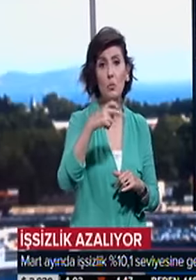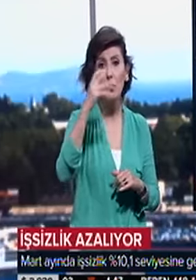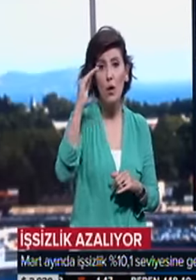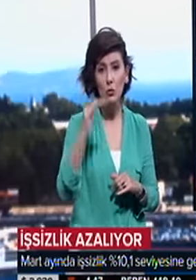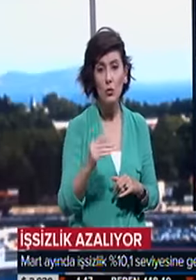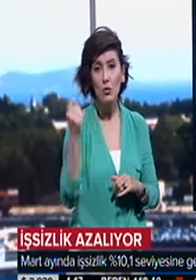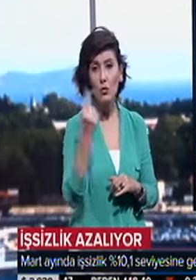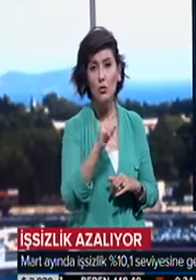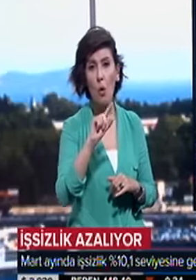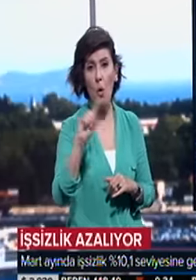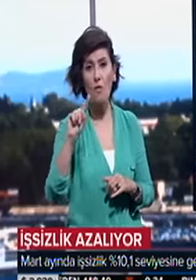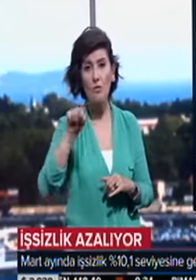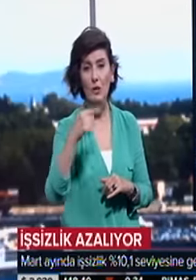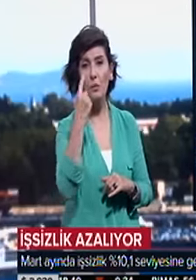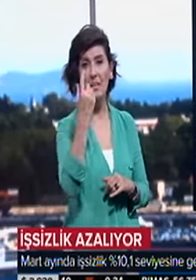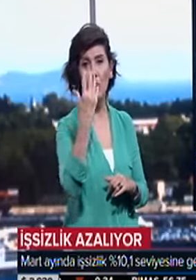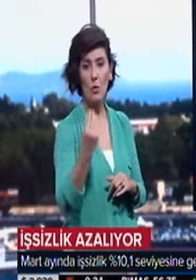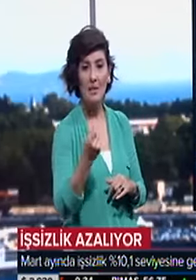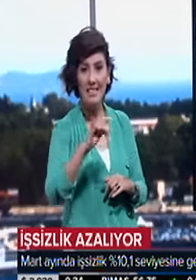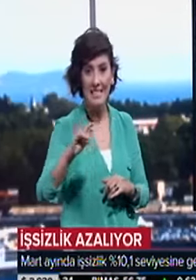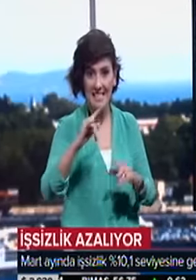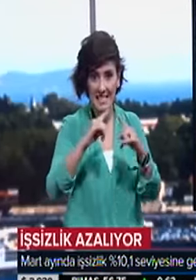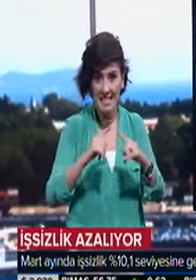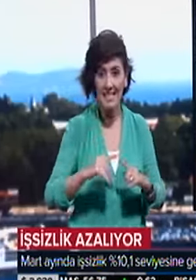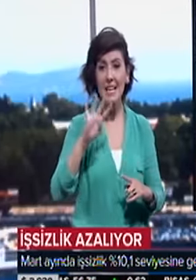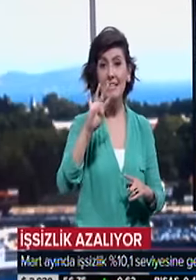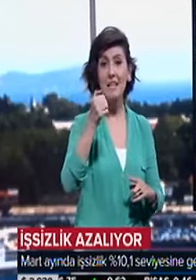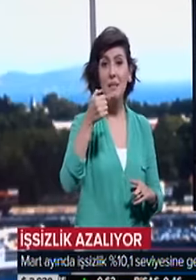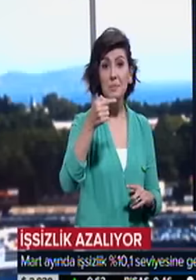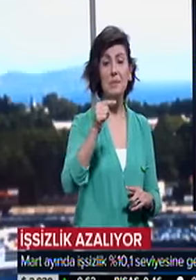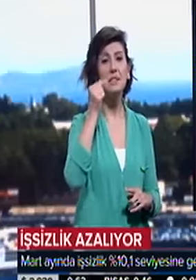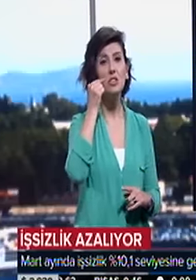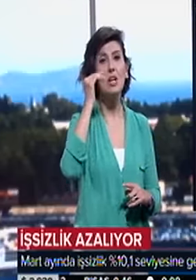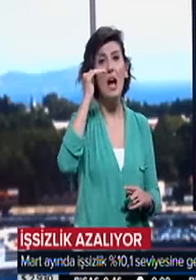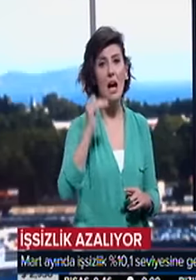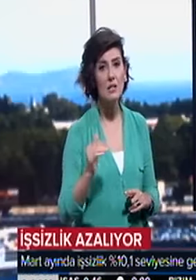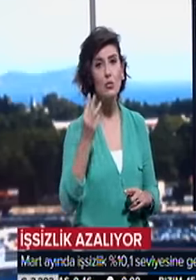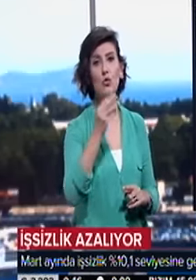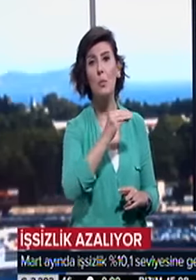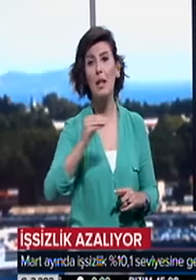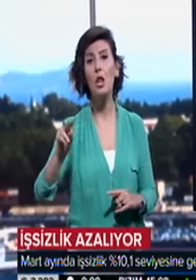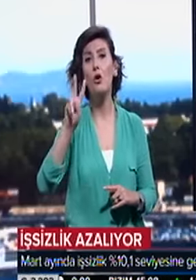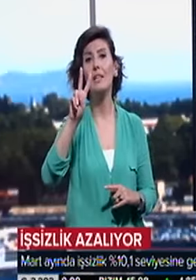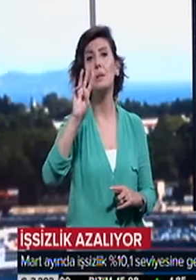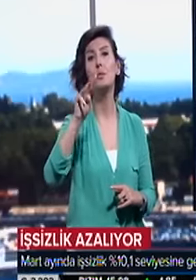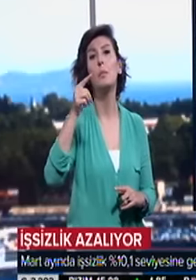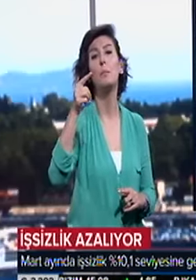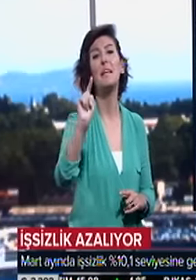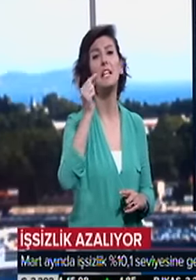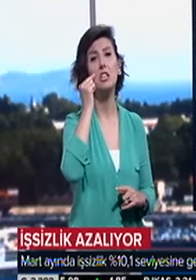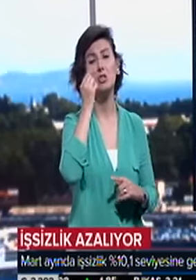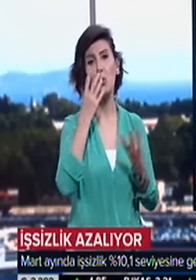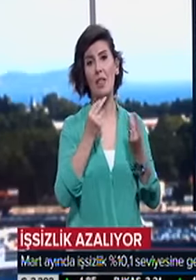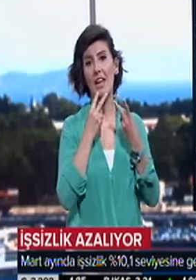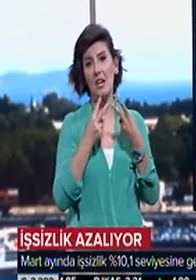düştü, %10,1 oldu. İşsiz sayısı 46 bin kişi azaldı, 3 milyon 23 bin kişi